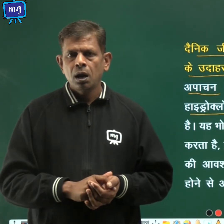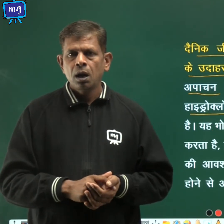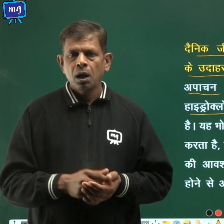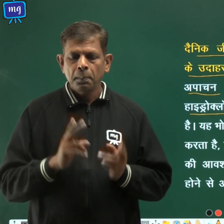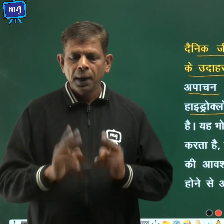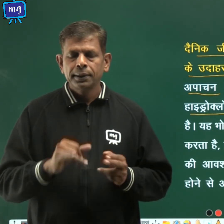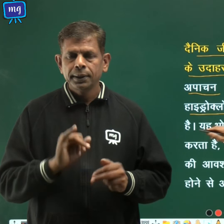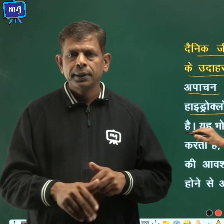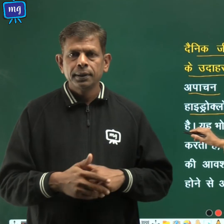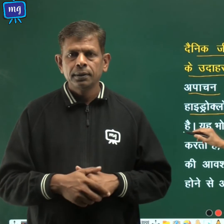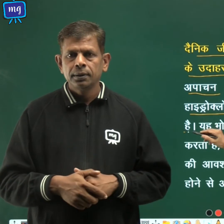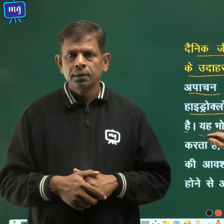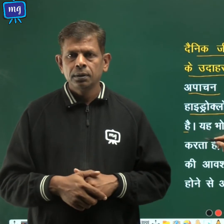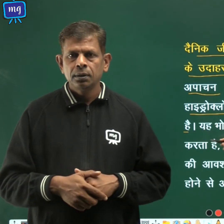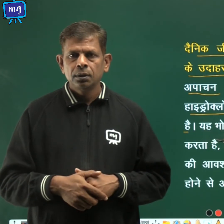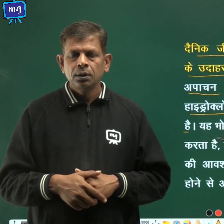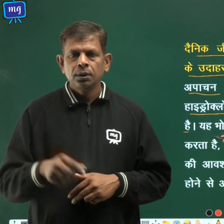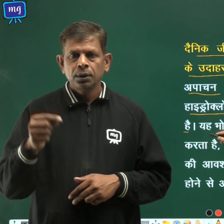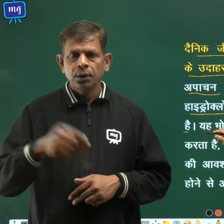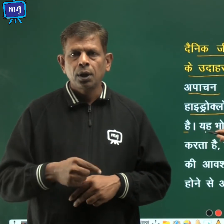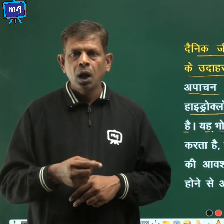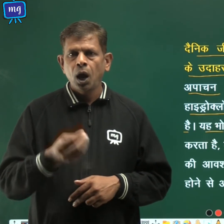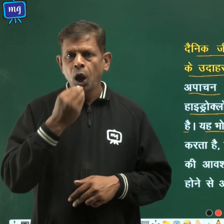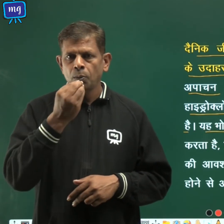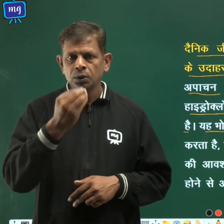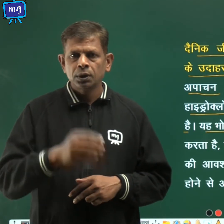पाया जाता है। यह भोजन के